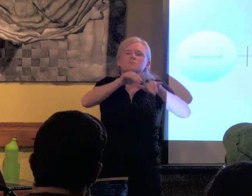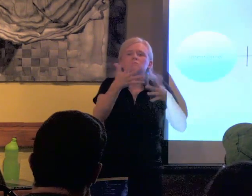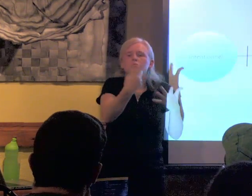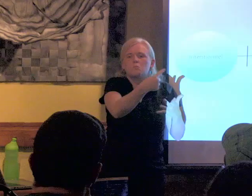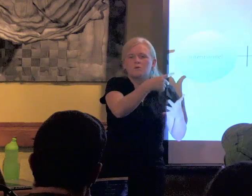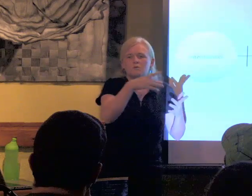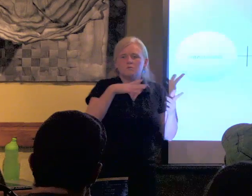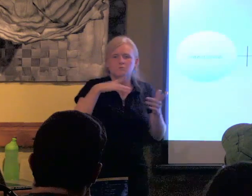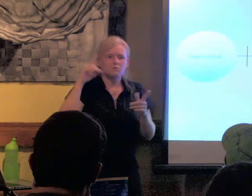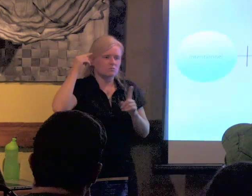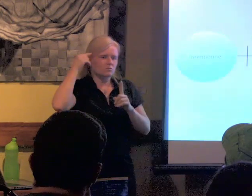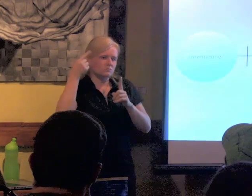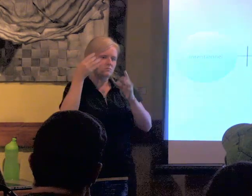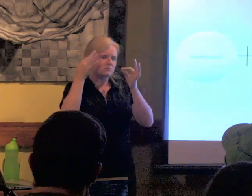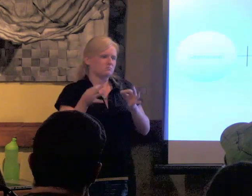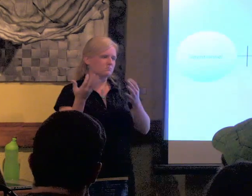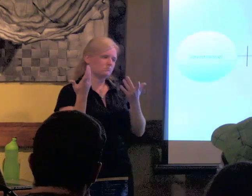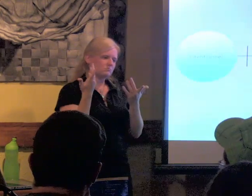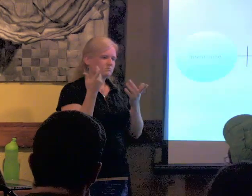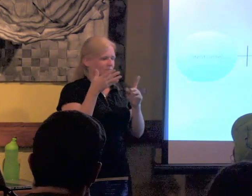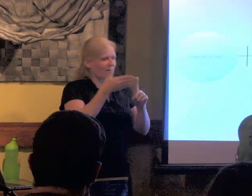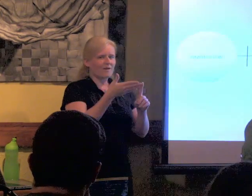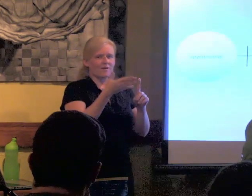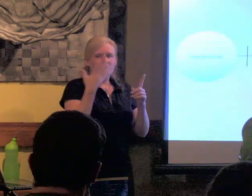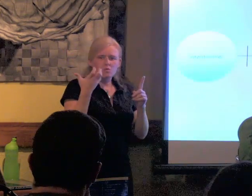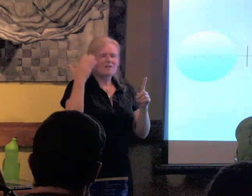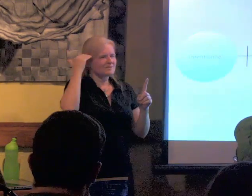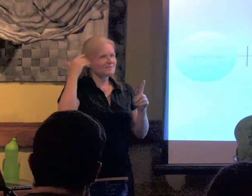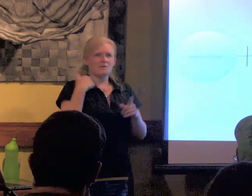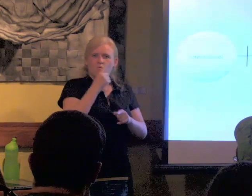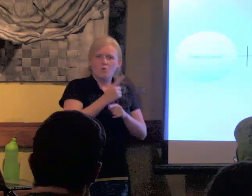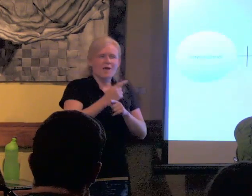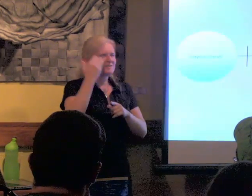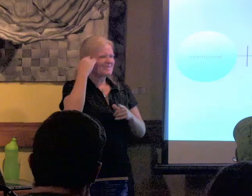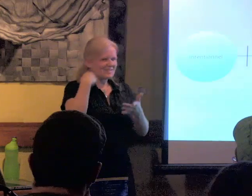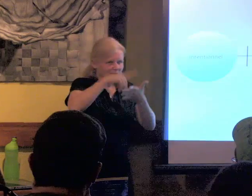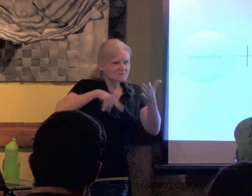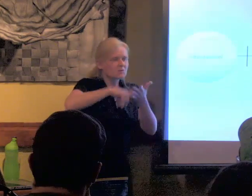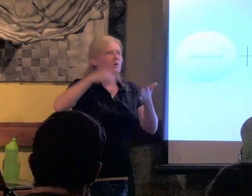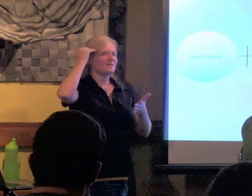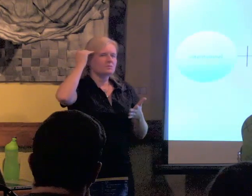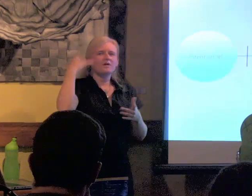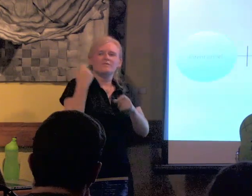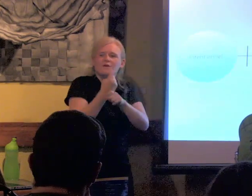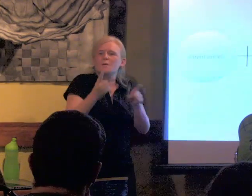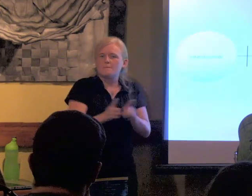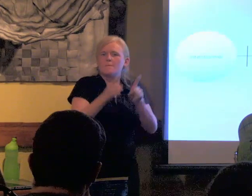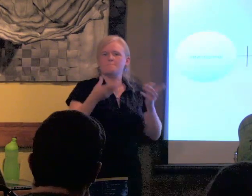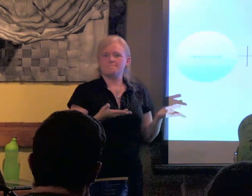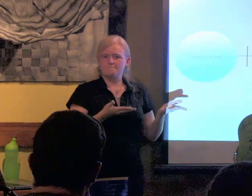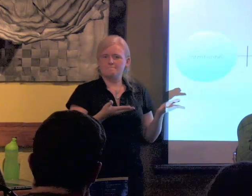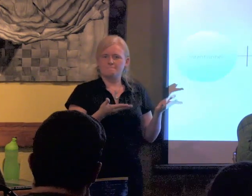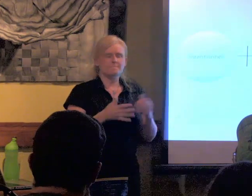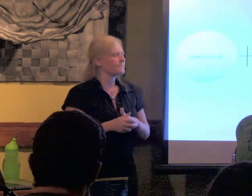es sourde, donc c'est impossible. Donc, l'employeur, il regarde ça, la première approche, puis il dit, je vais avoir un contact direct, puis je vais savoir. Il